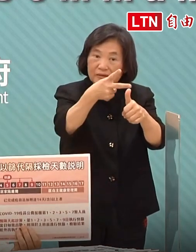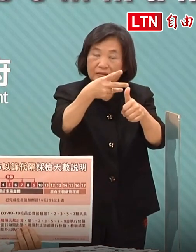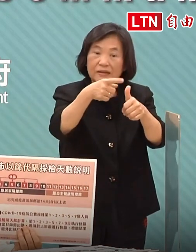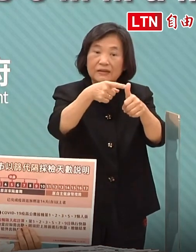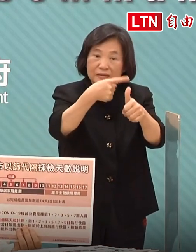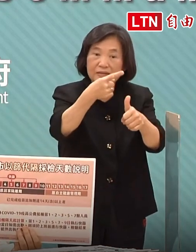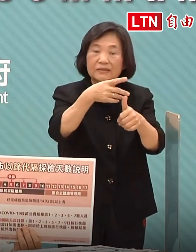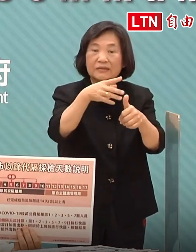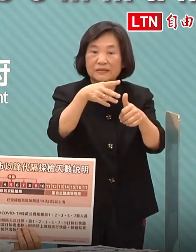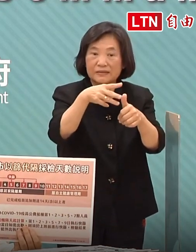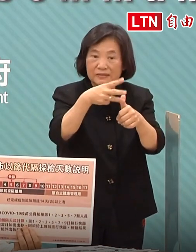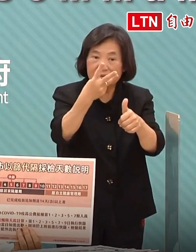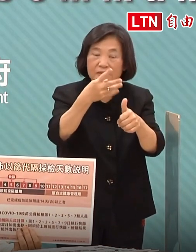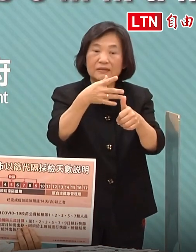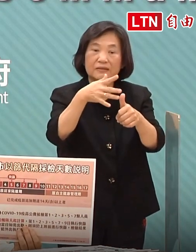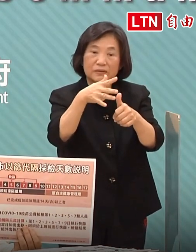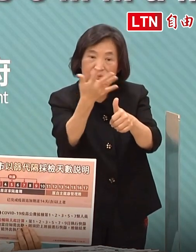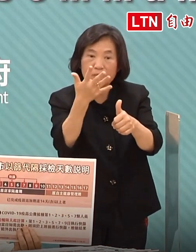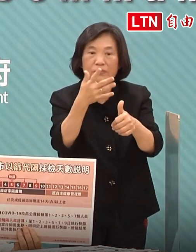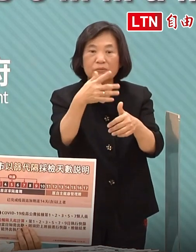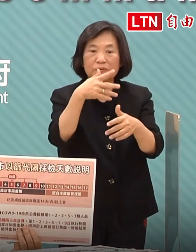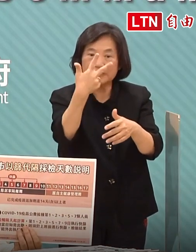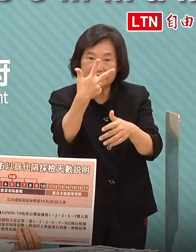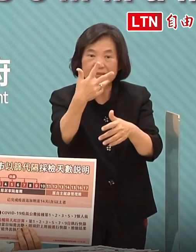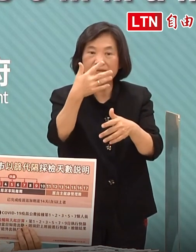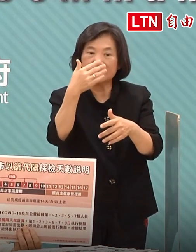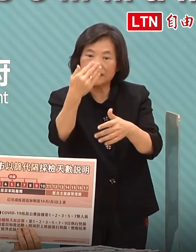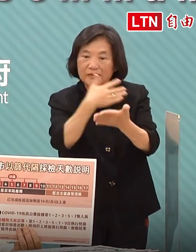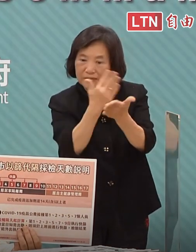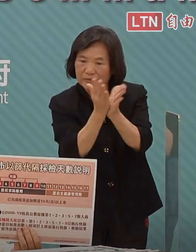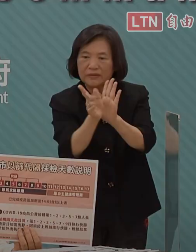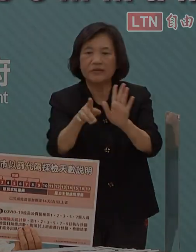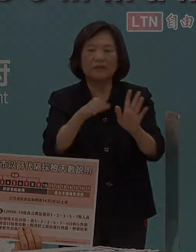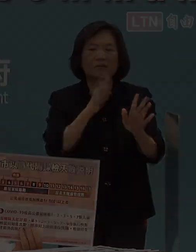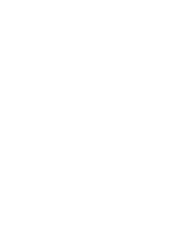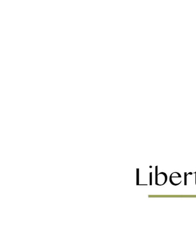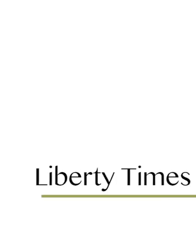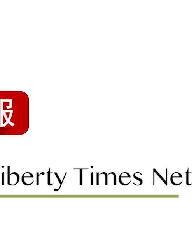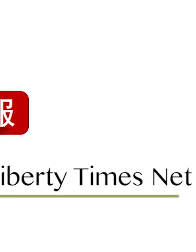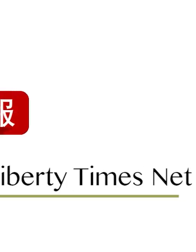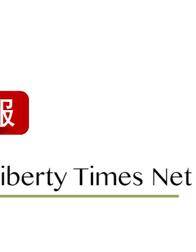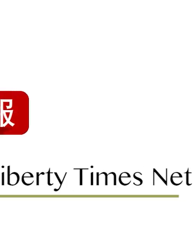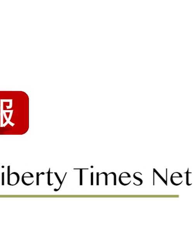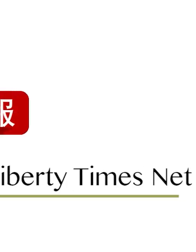的规定，因为我要确保我们台北市的医疗量能跟防疫量能是可以保持的。